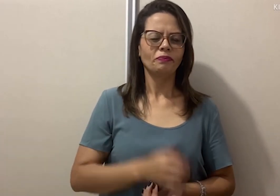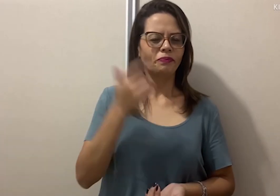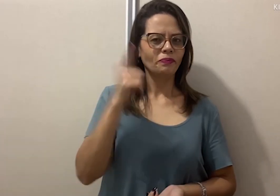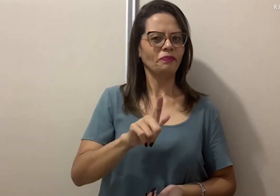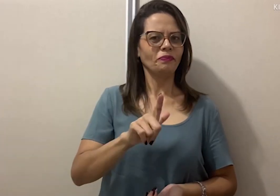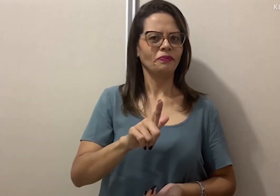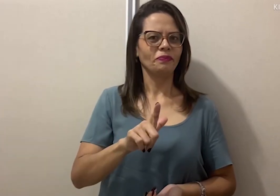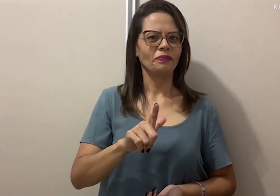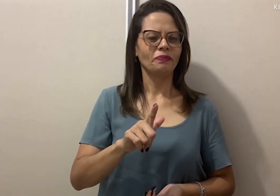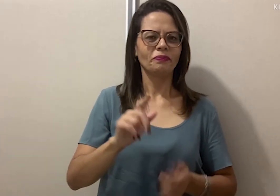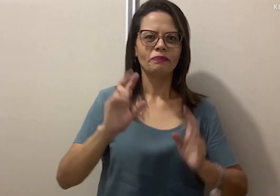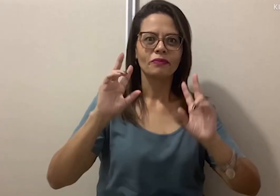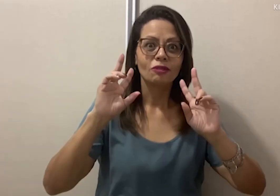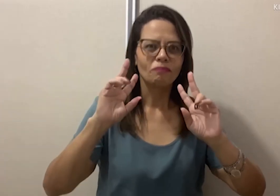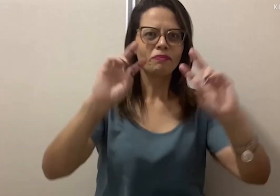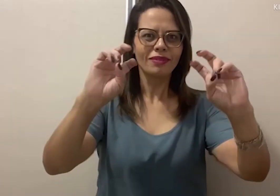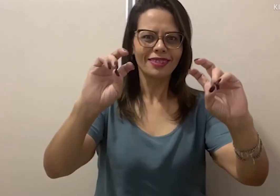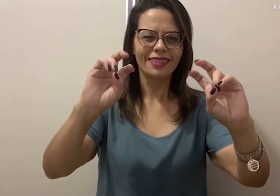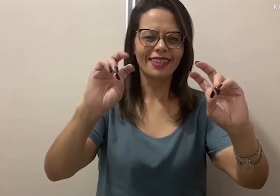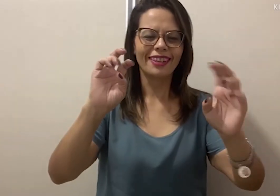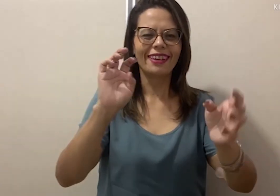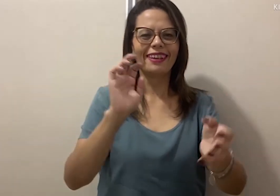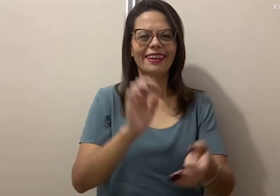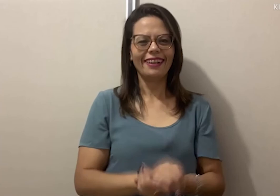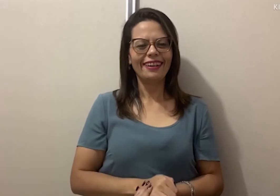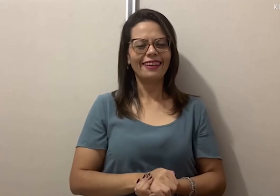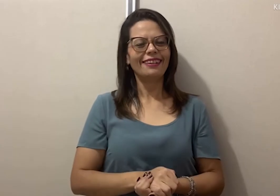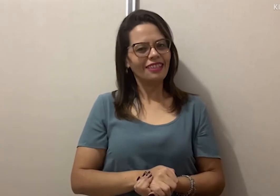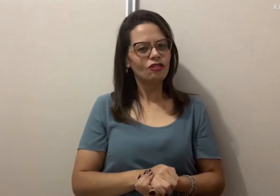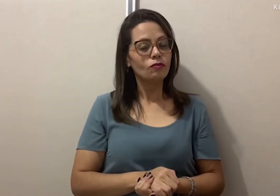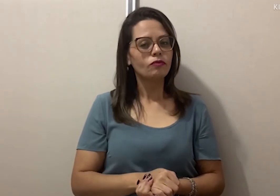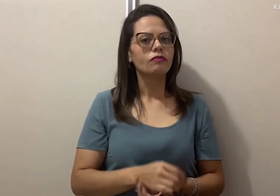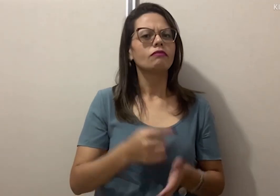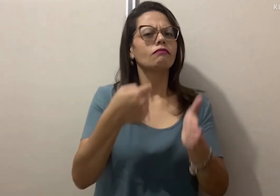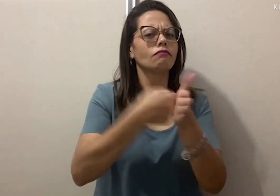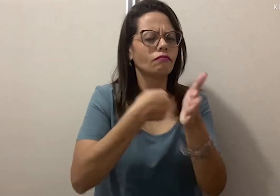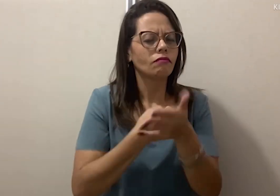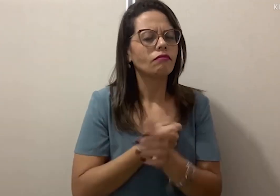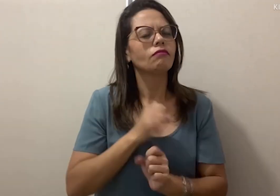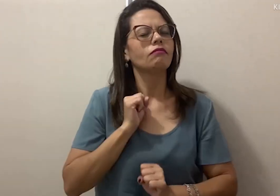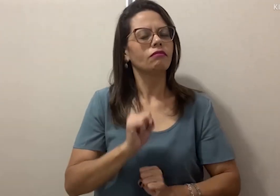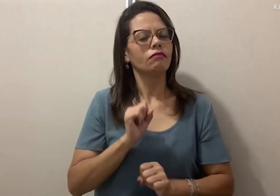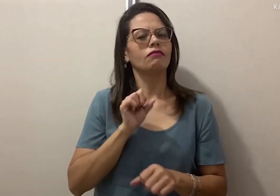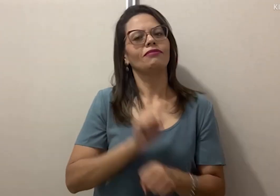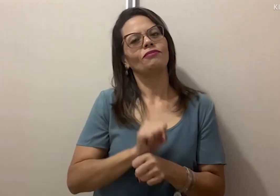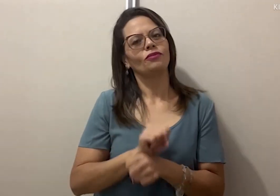Conseguiu pegar? Percebeu? Ótimo, estou esperando